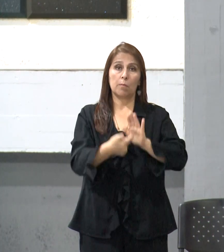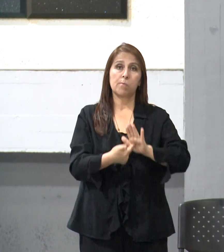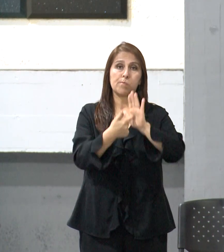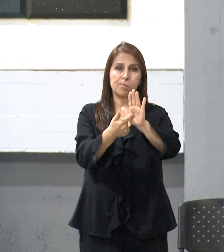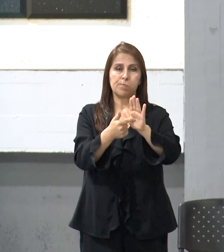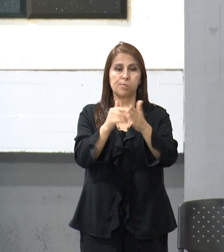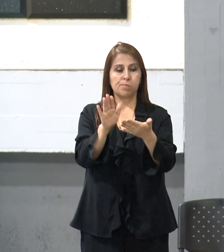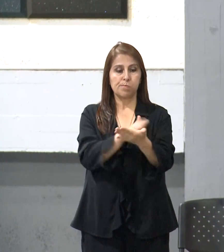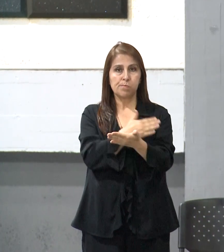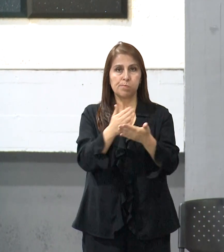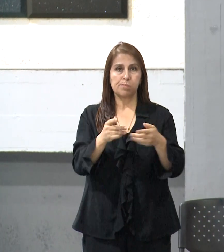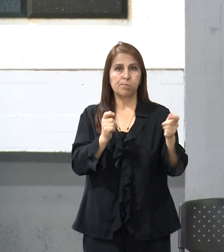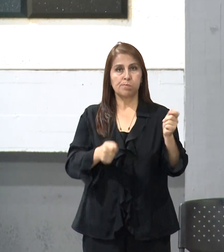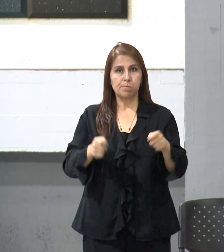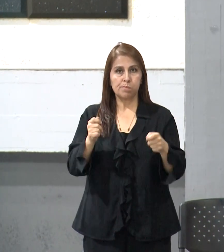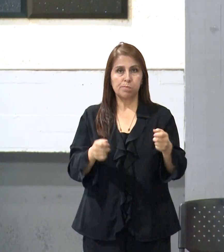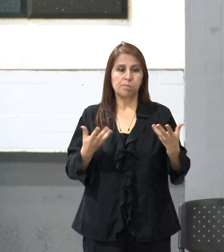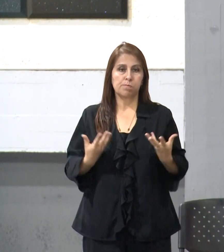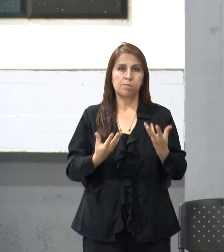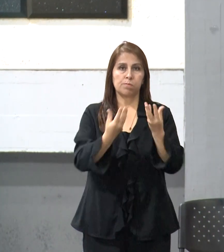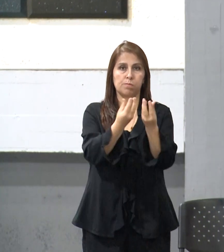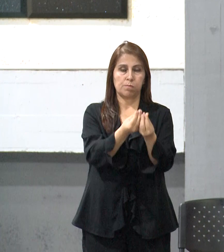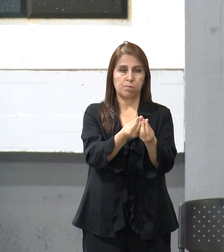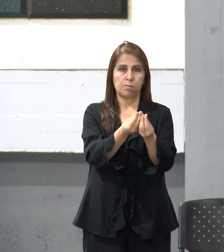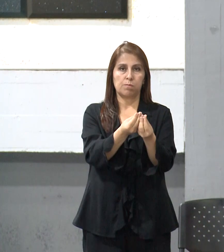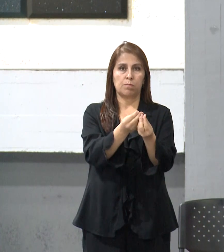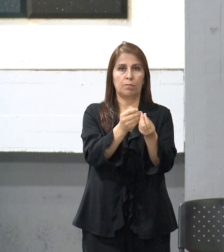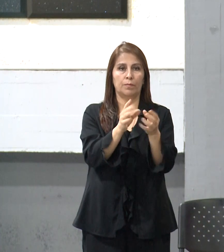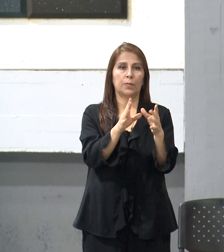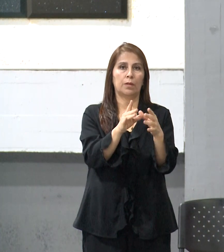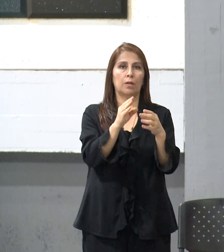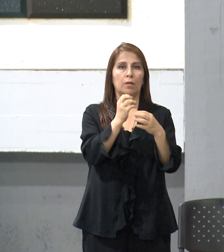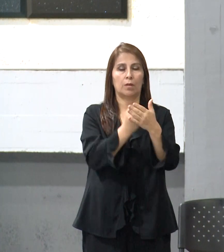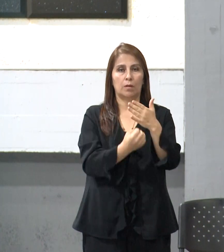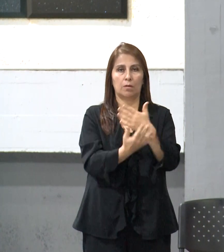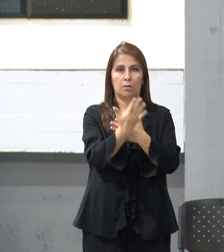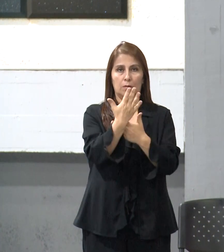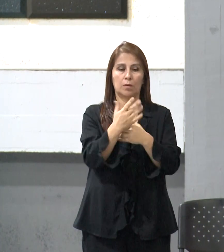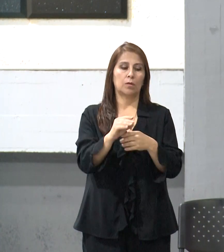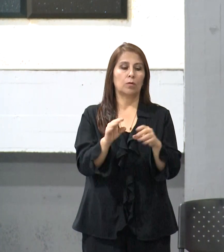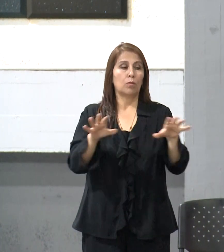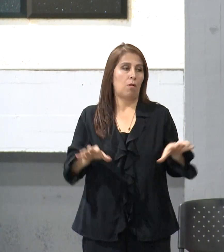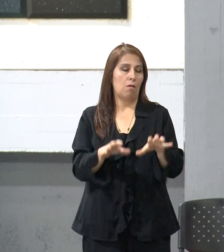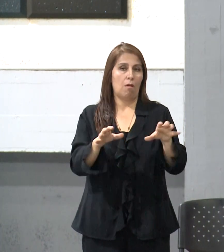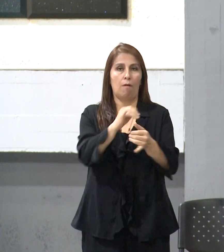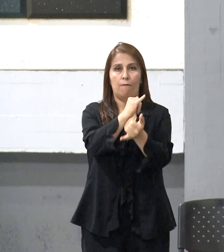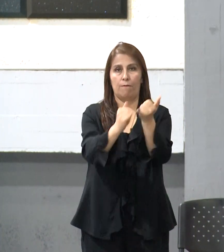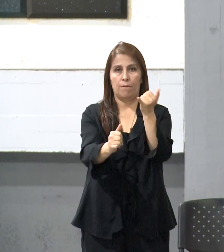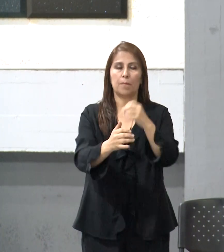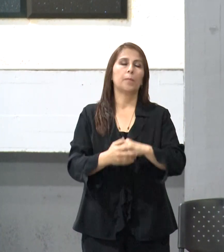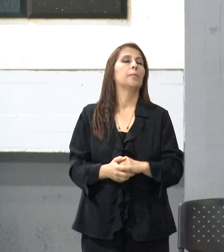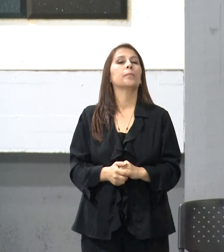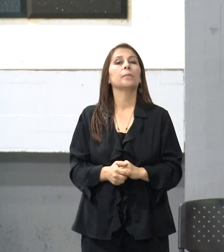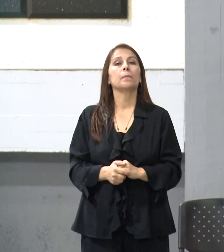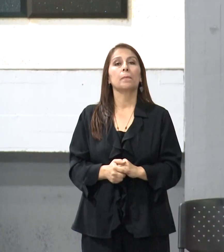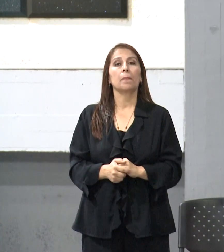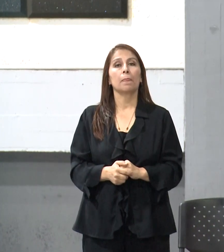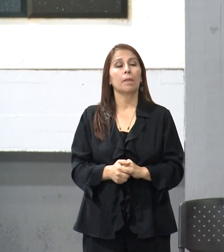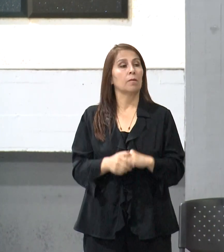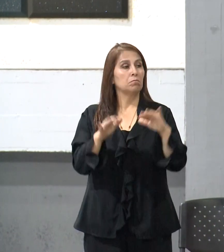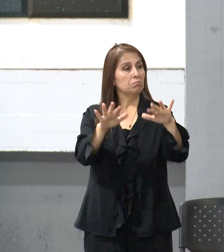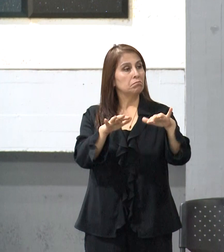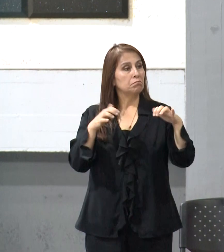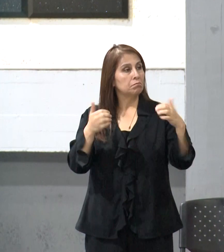ya por el maestro rafael diseño y un acto final de celebración damos inicio pues a este evento